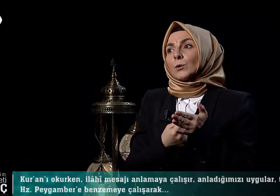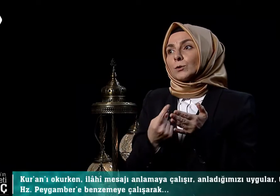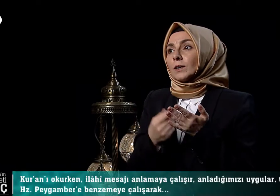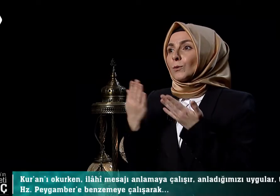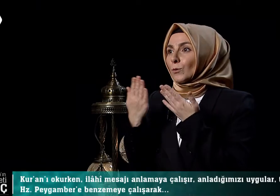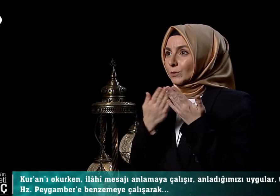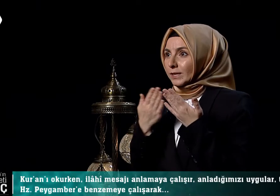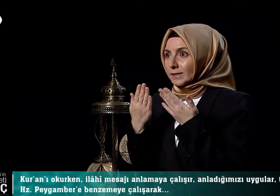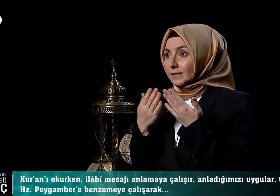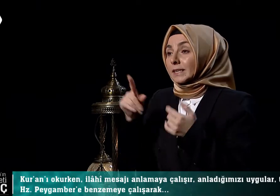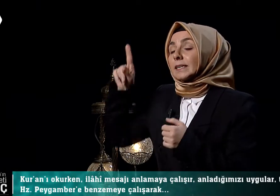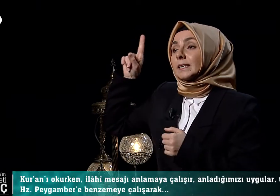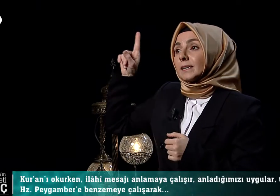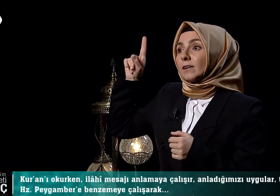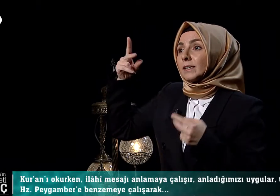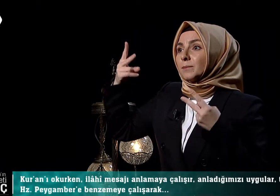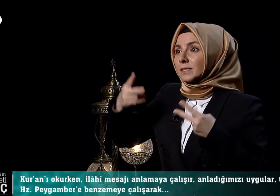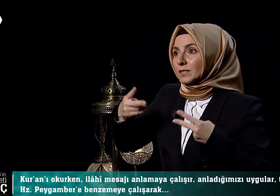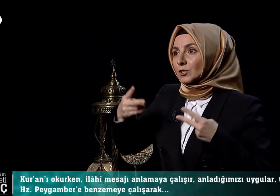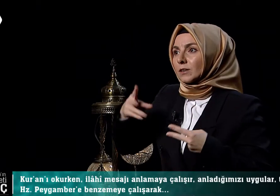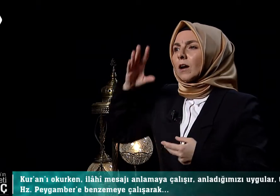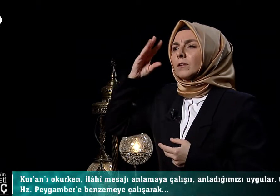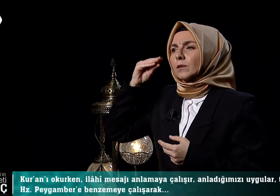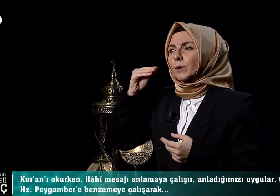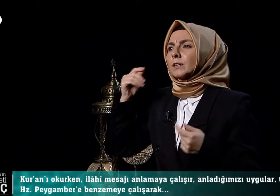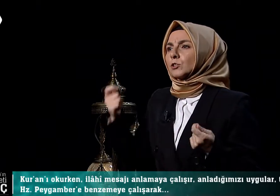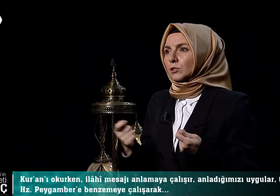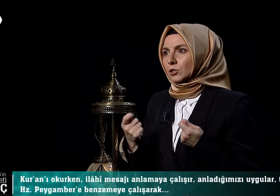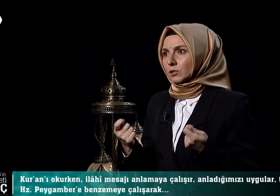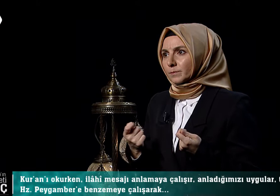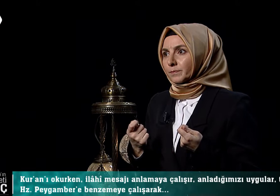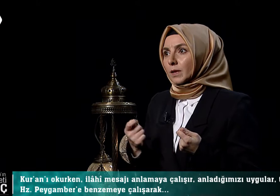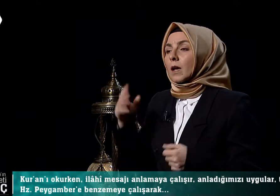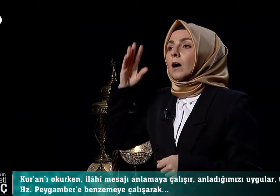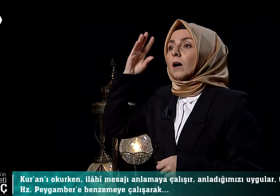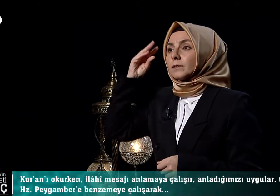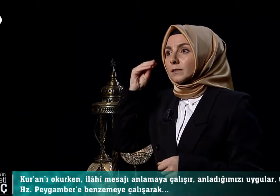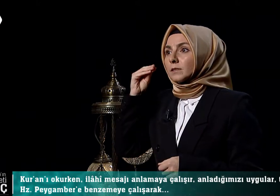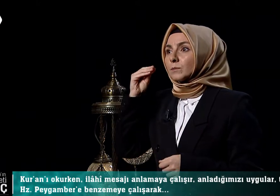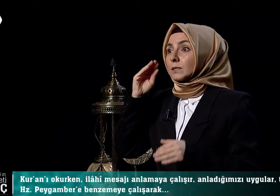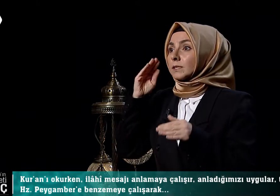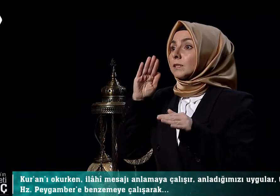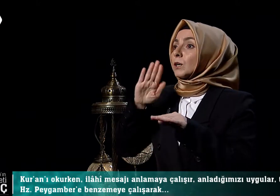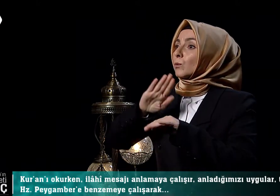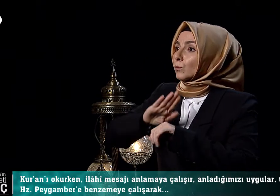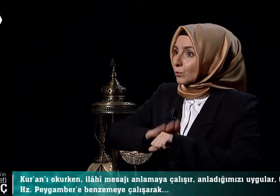Kur'an'ı okurken ilahi mesajı anlamaya çalışır, anladığımızı